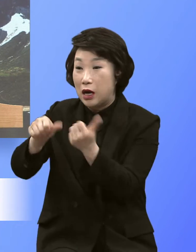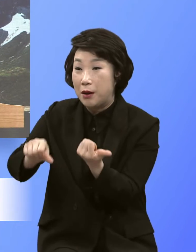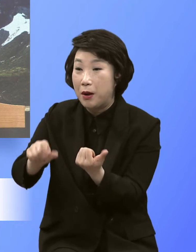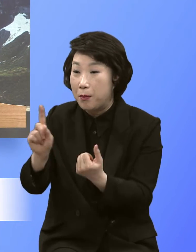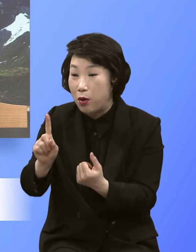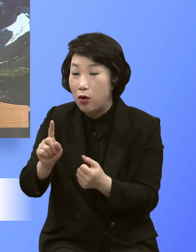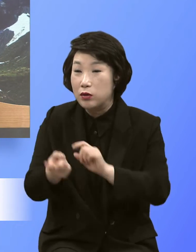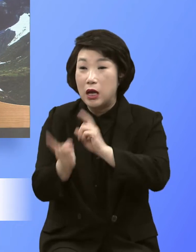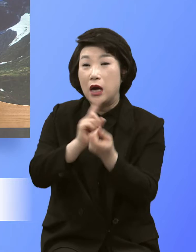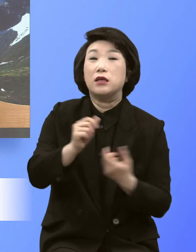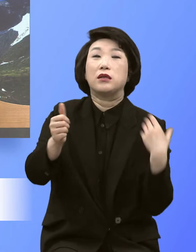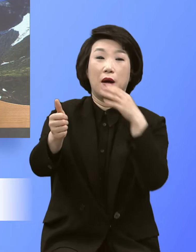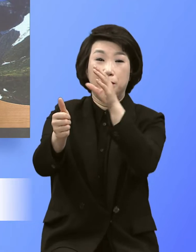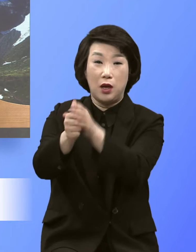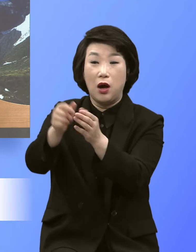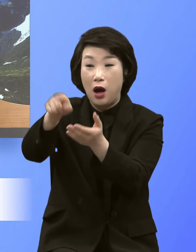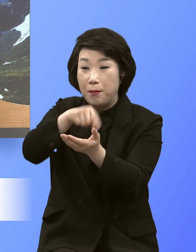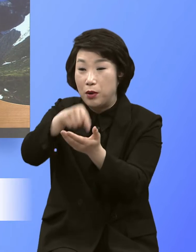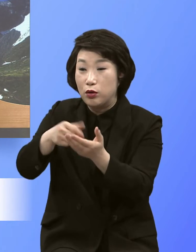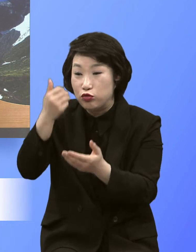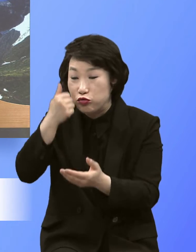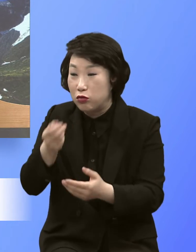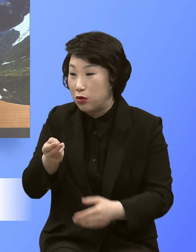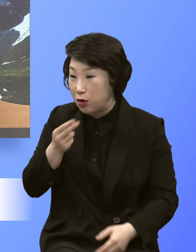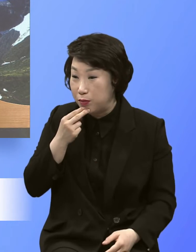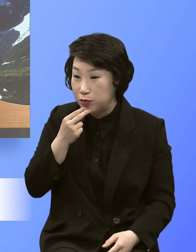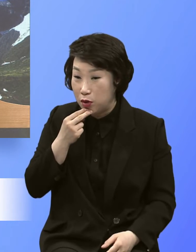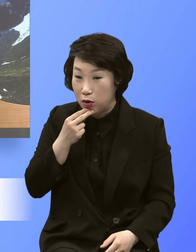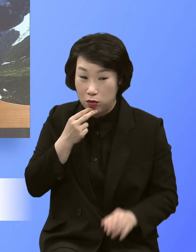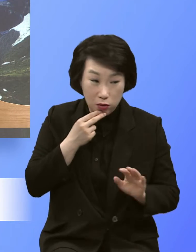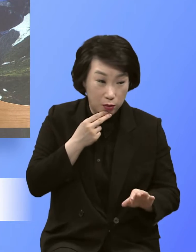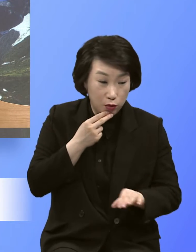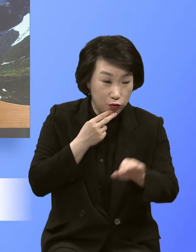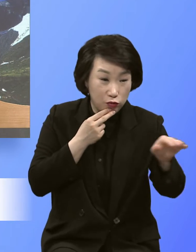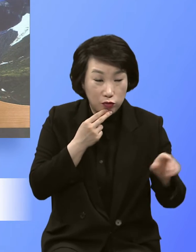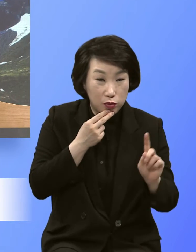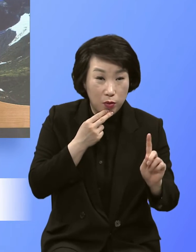사망으로 대신 갚아주는 자가 없이는 아무도